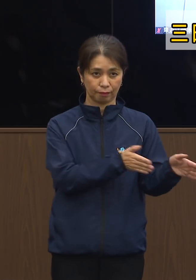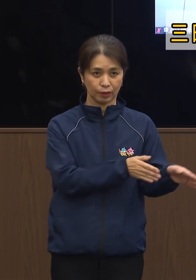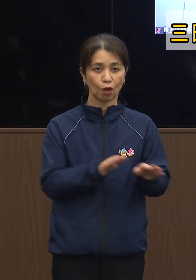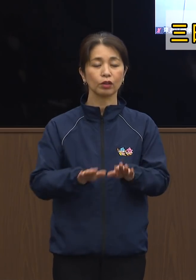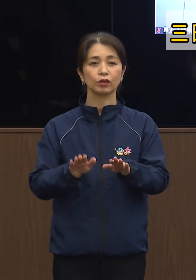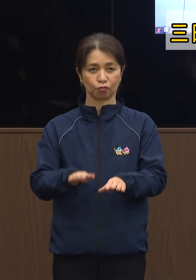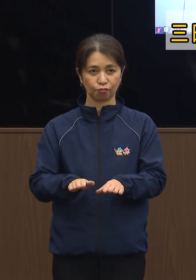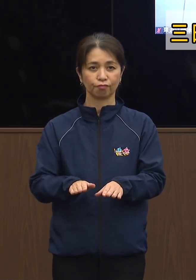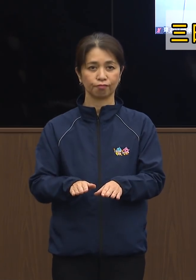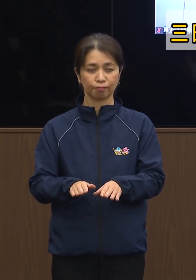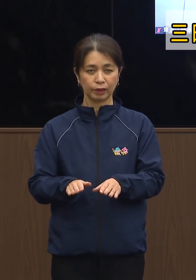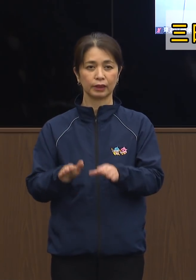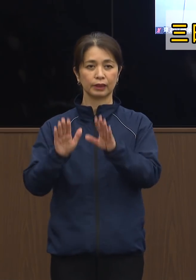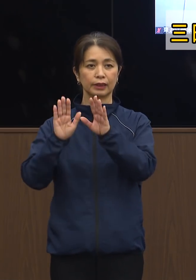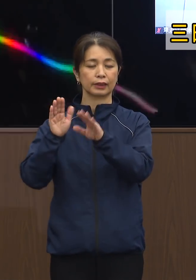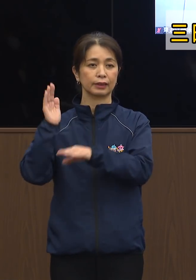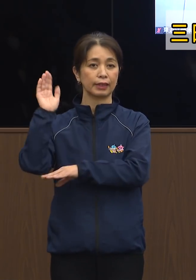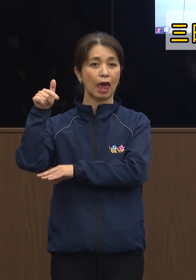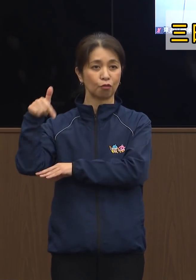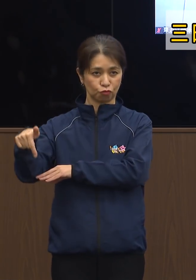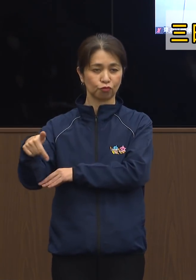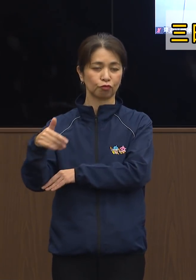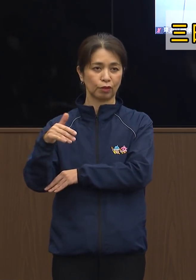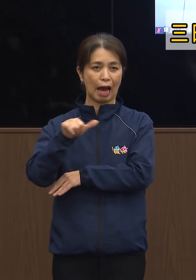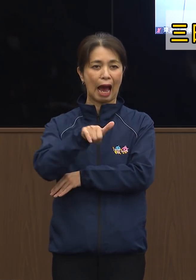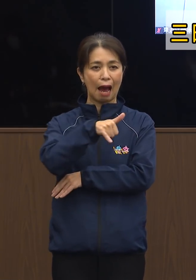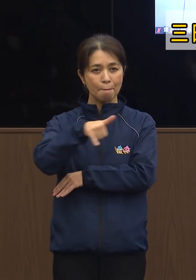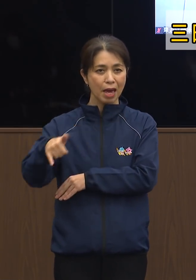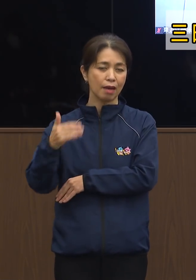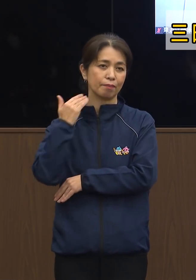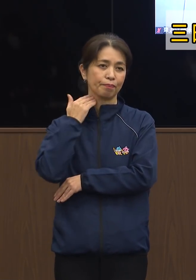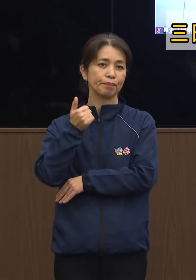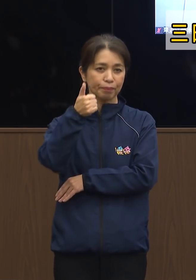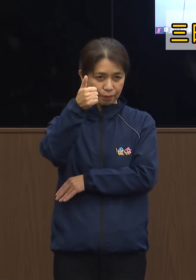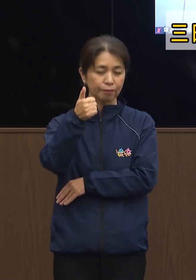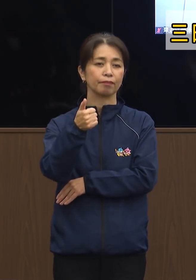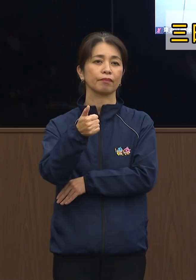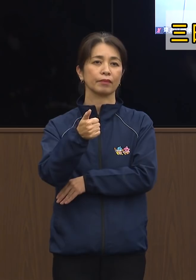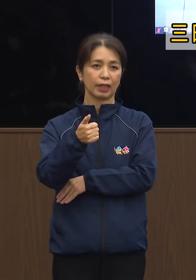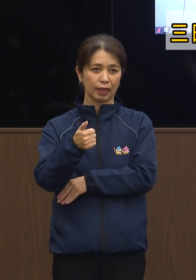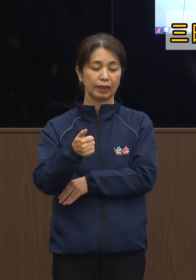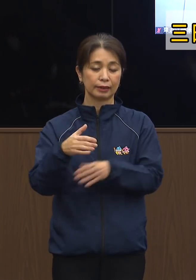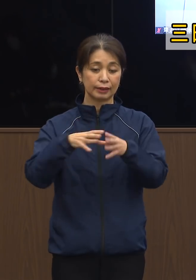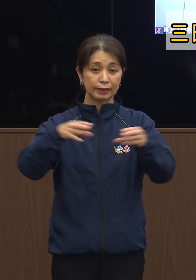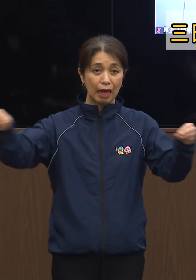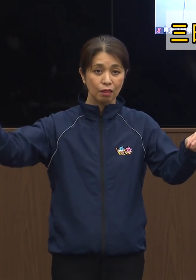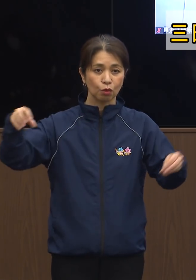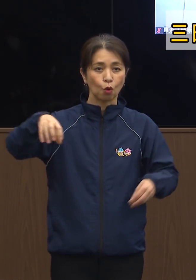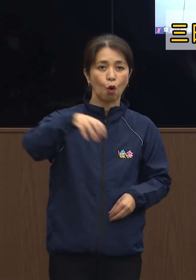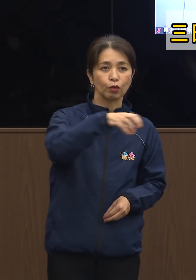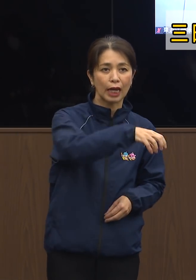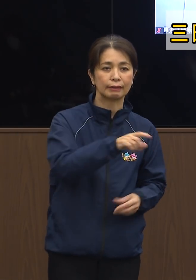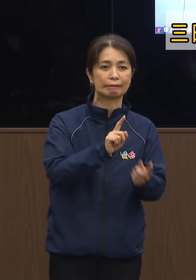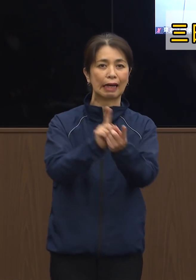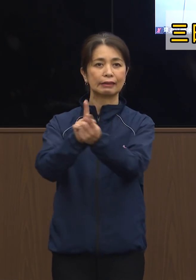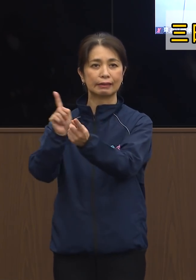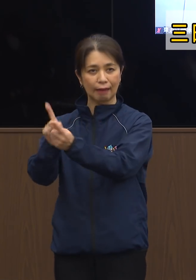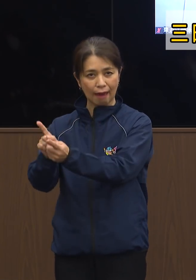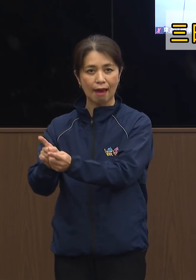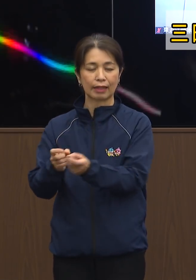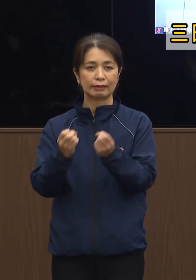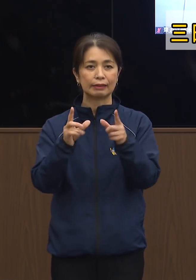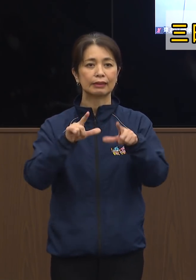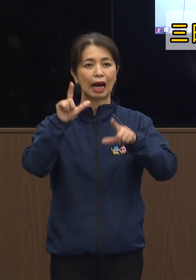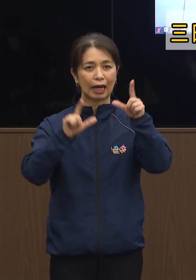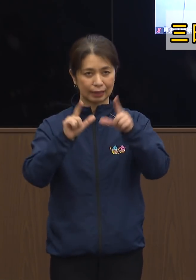内閣総理大臣からですね、新型コロナウイルス感染症対策に関して全都道府県に対して新型インフルエ